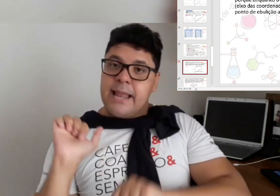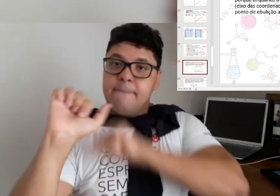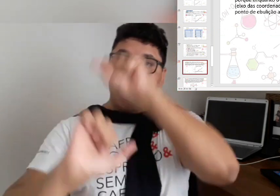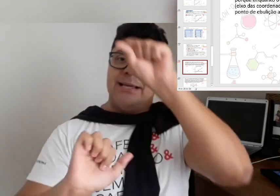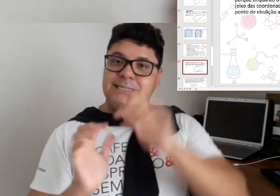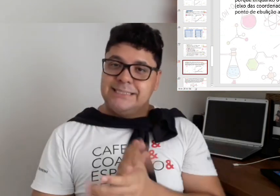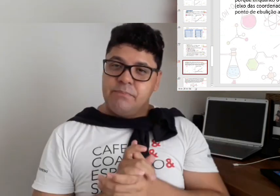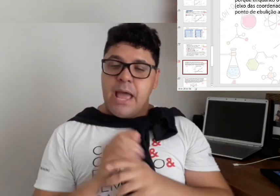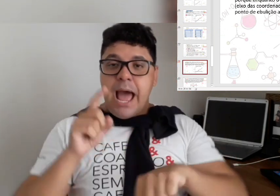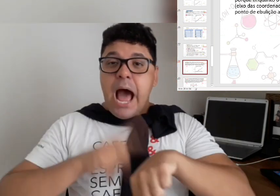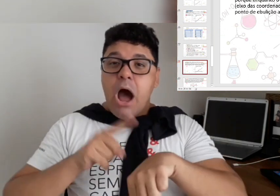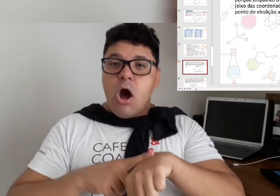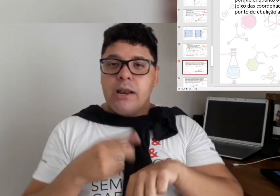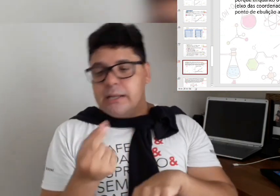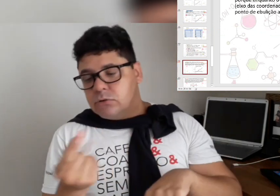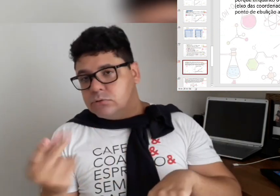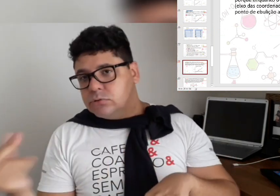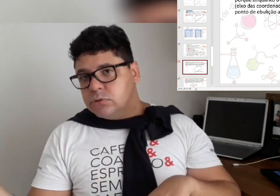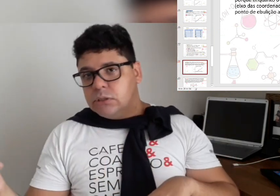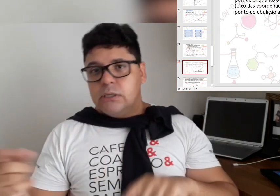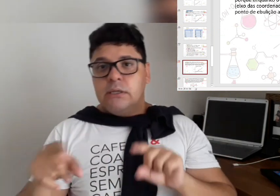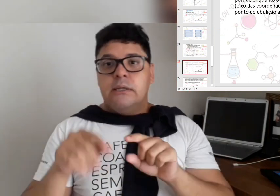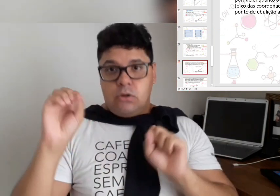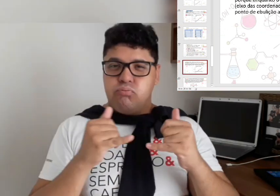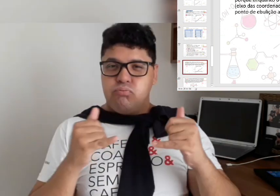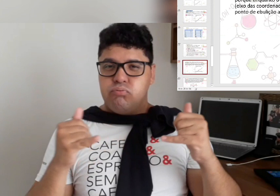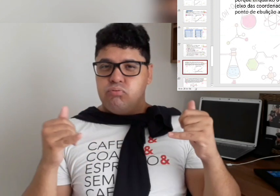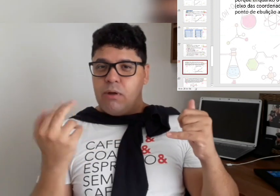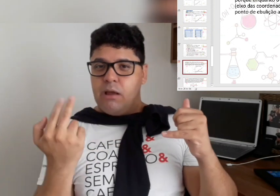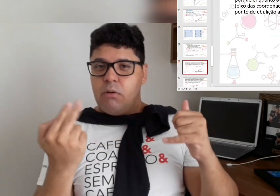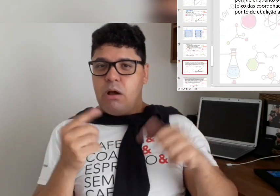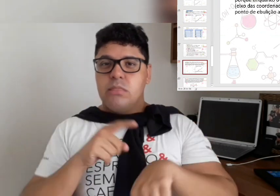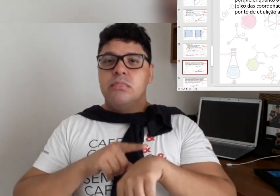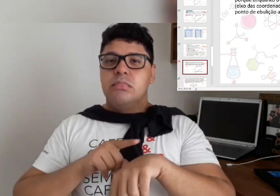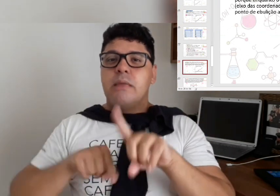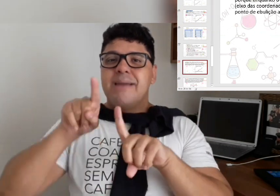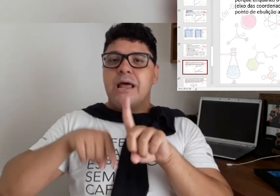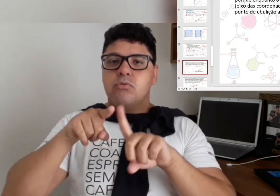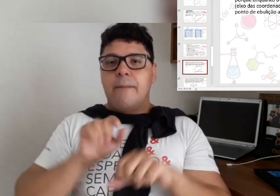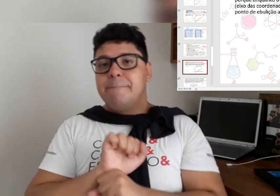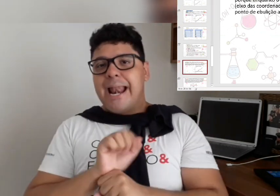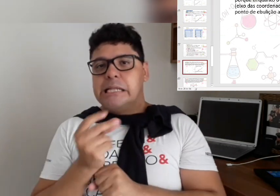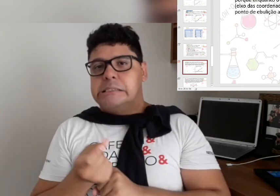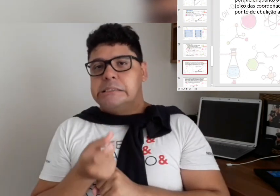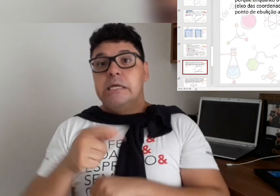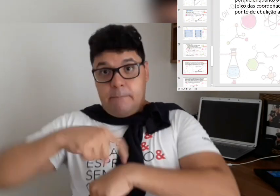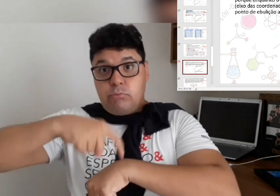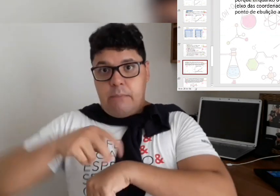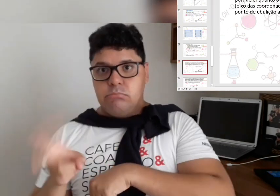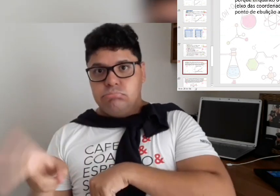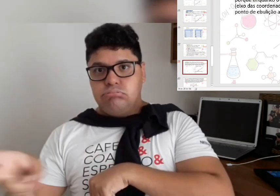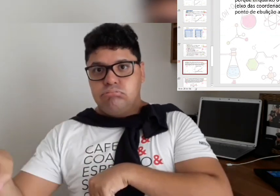mudança de fase da substância sempre vai ter essa cara, tá? Ó, aumentou, parou na mesma